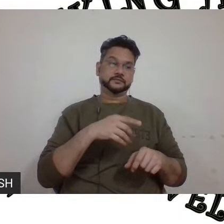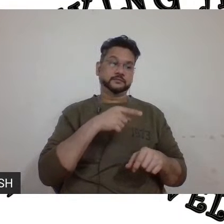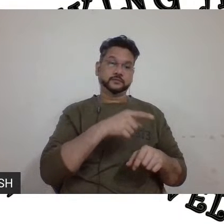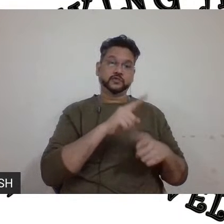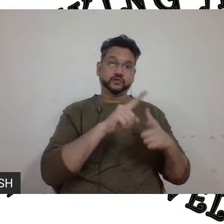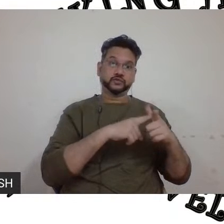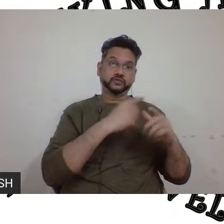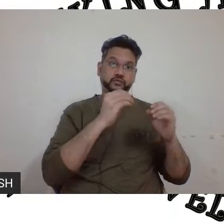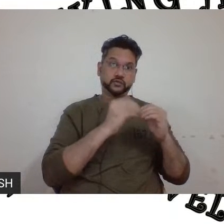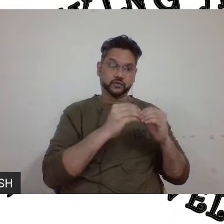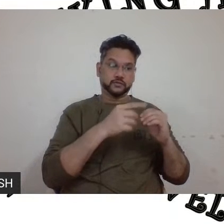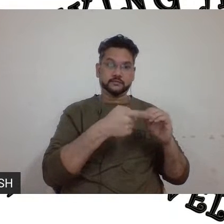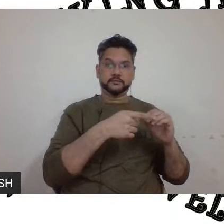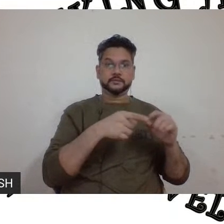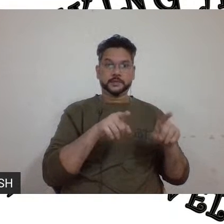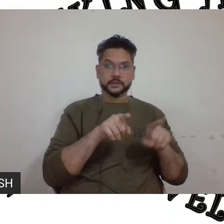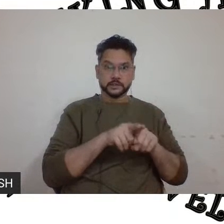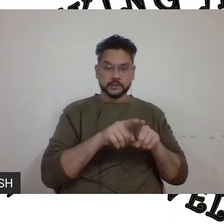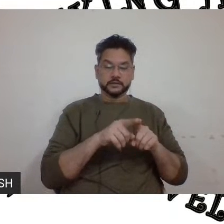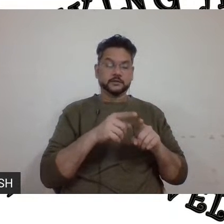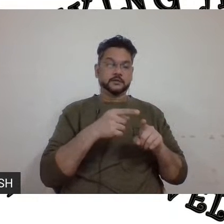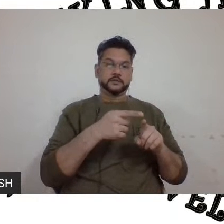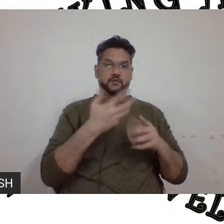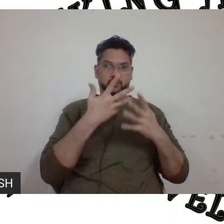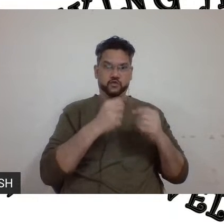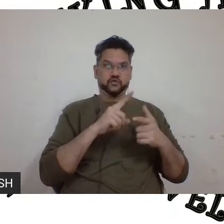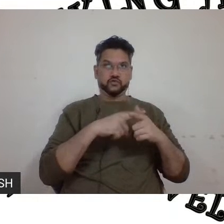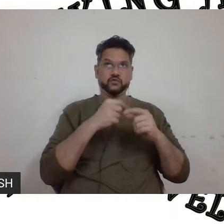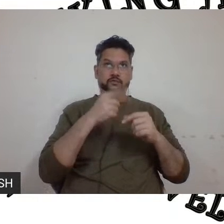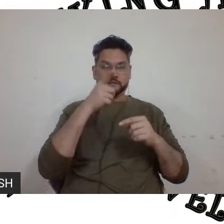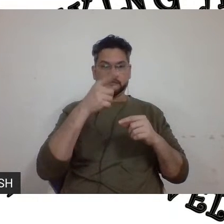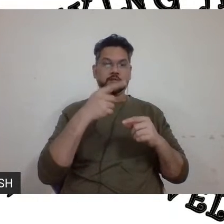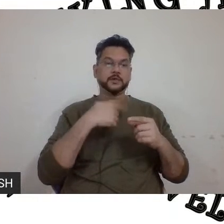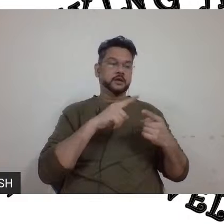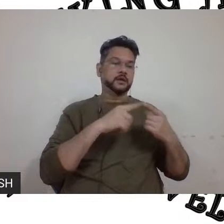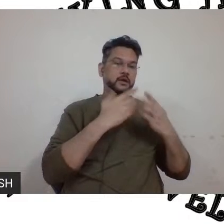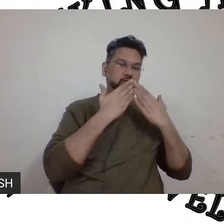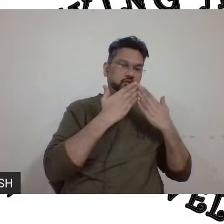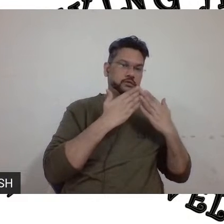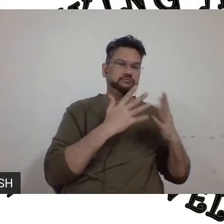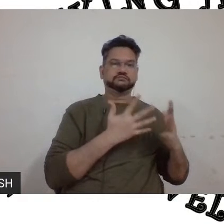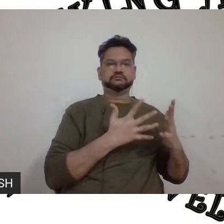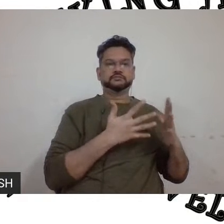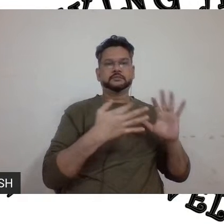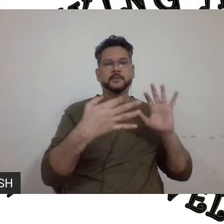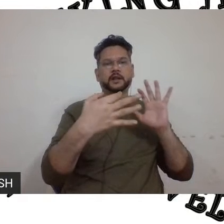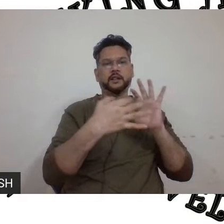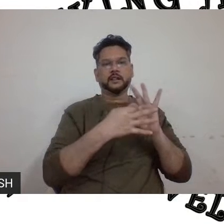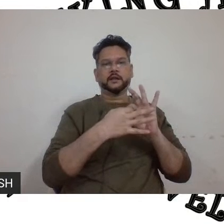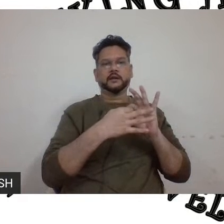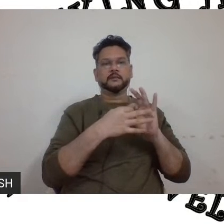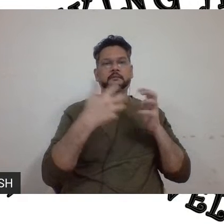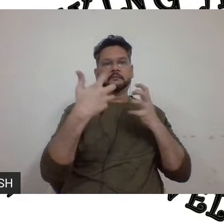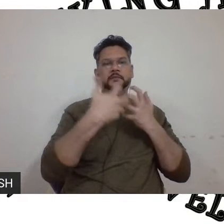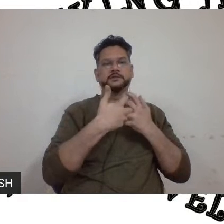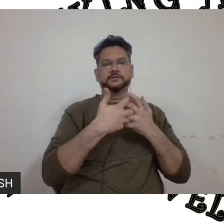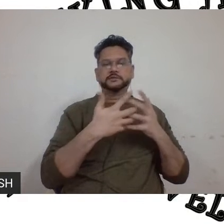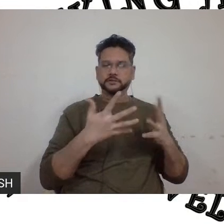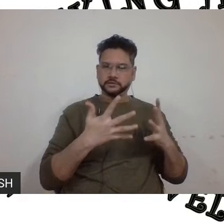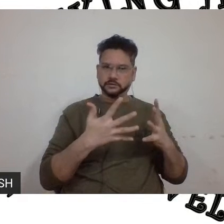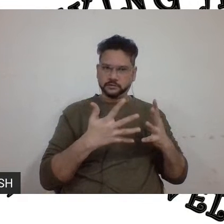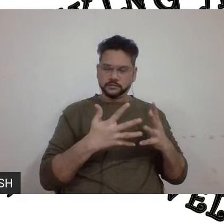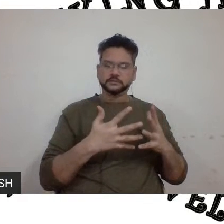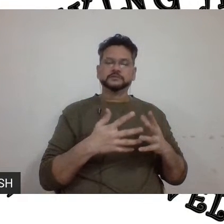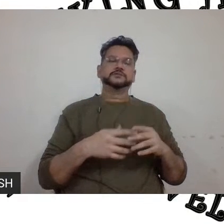अकॉर्डिंग ना तो एजुकेशन मिलती है, ना तो उनके लिए जो जॉब क्रिएशन